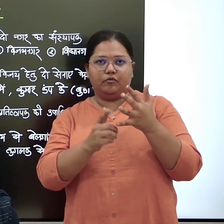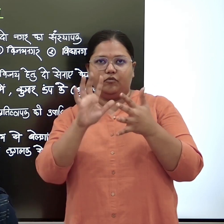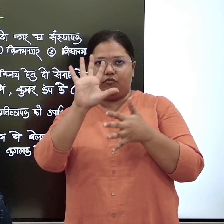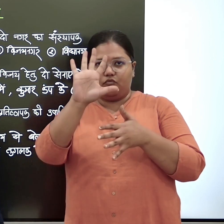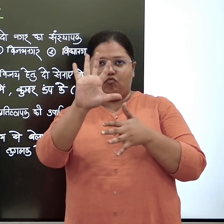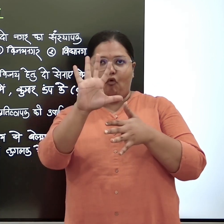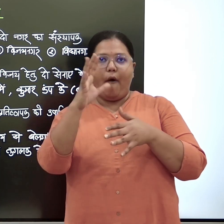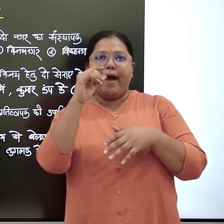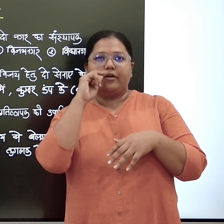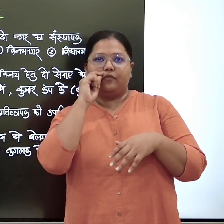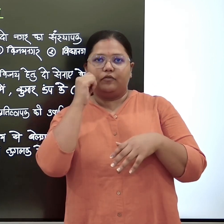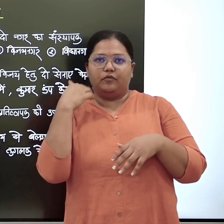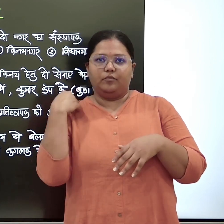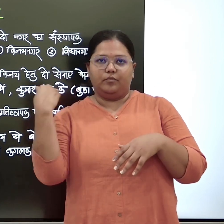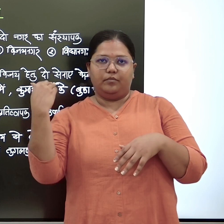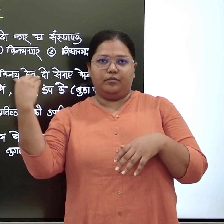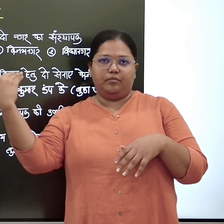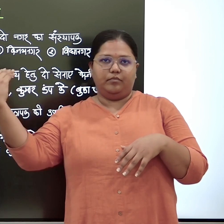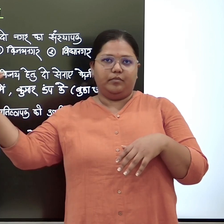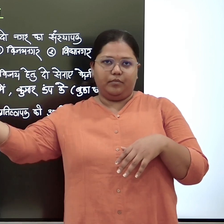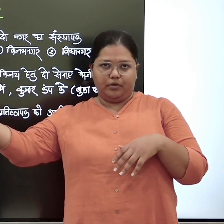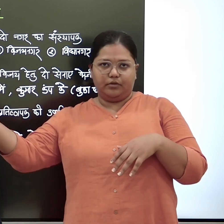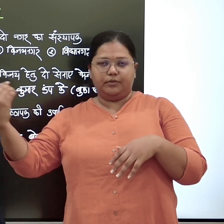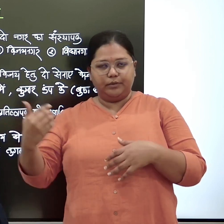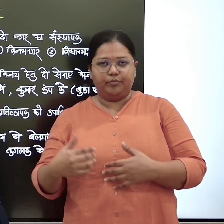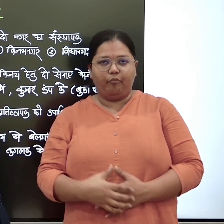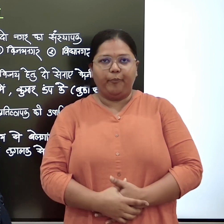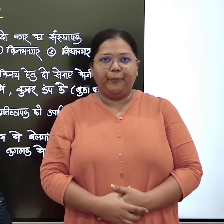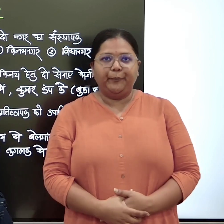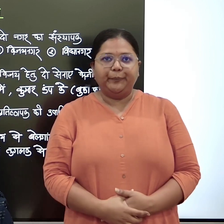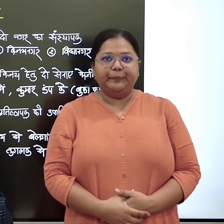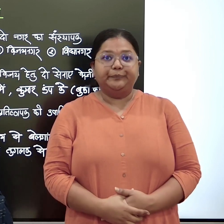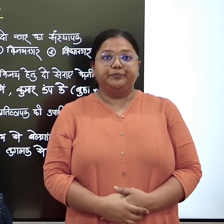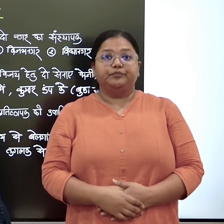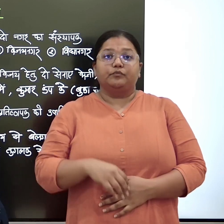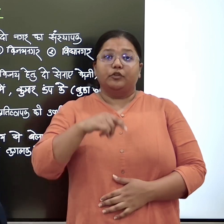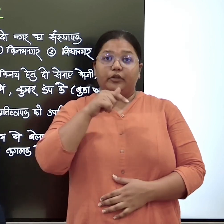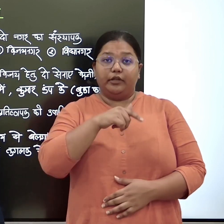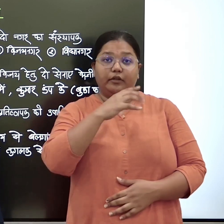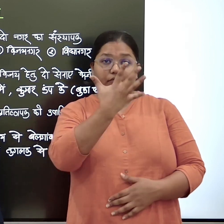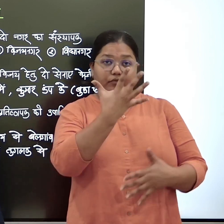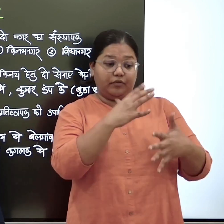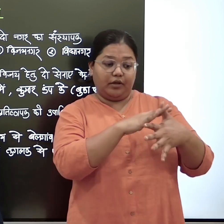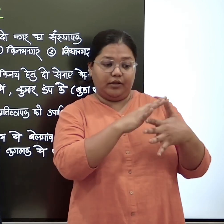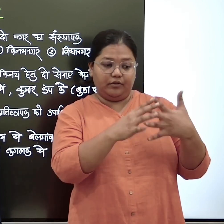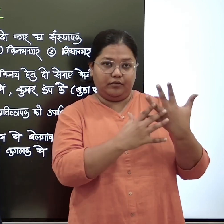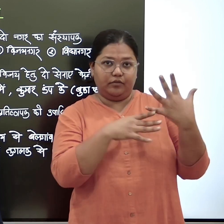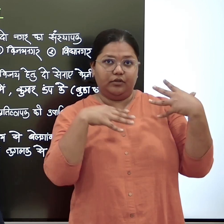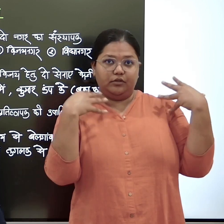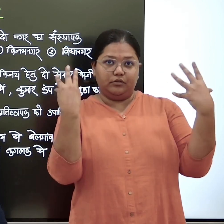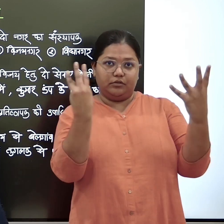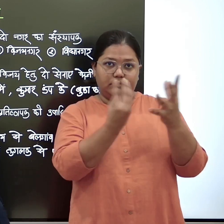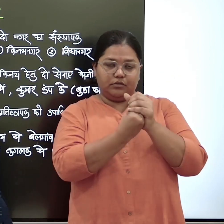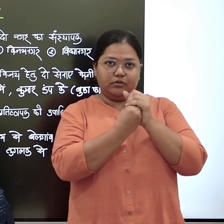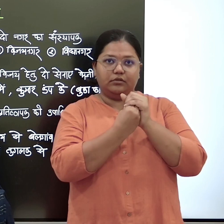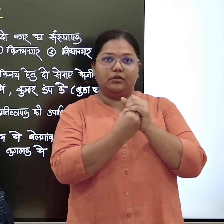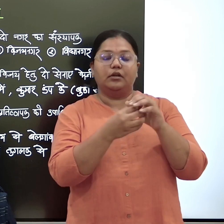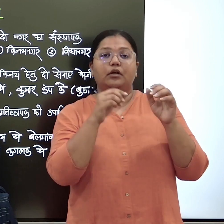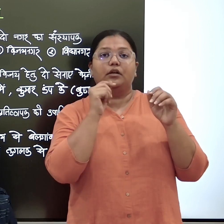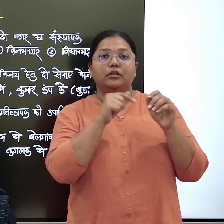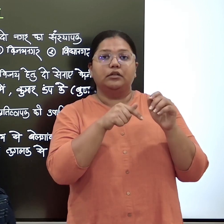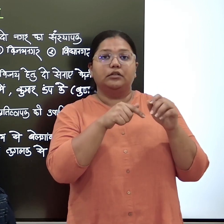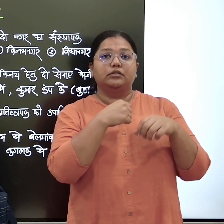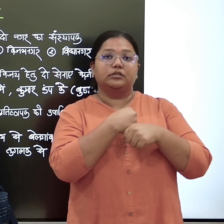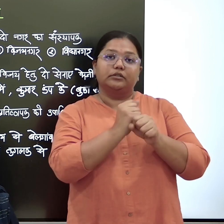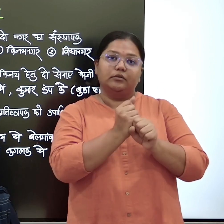सदस्यों हरिहर और बुक्का ने ही मिलकर क्या किया, विजयनगर साम्राज्य जो है वो बसाया। ठीक है, तो चलो